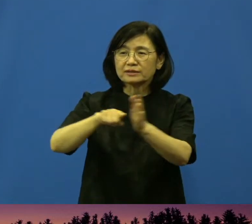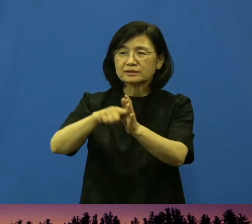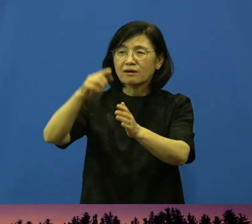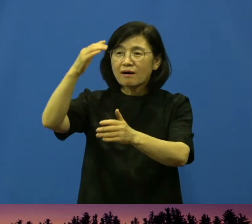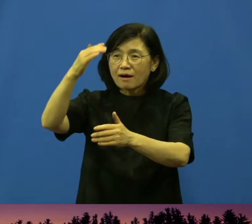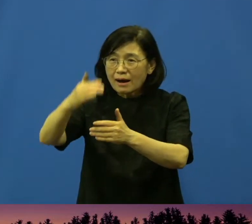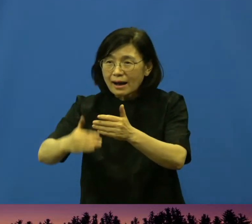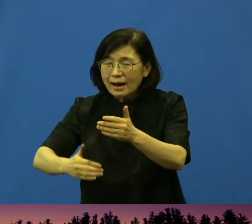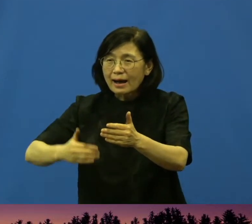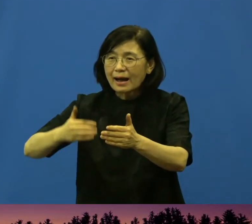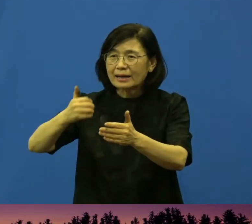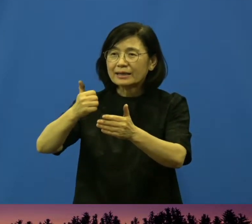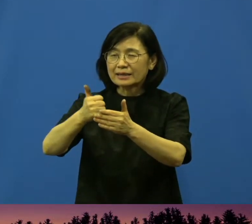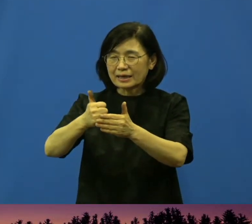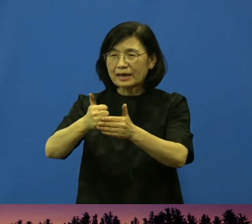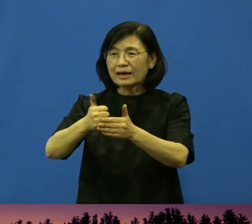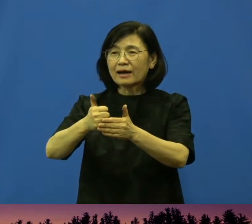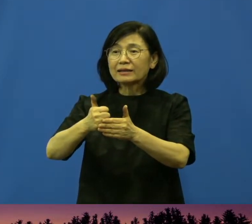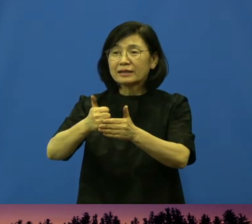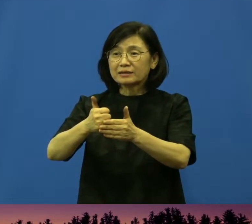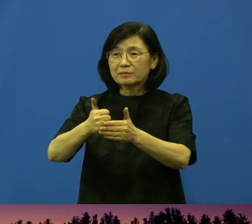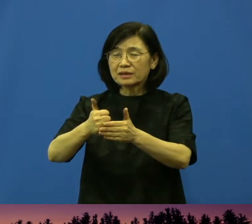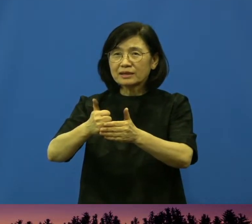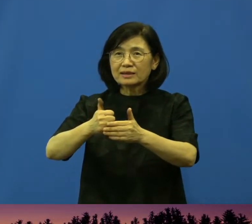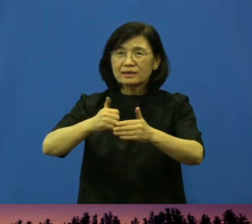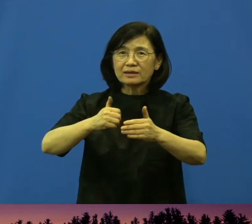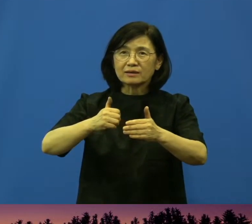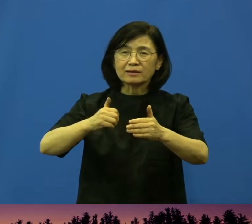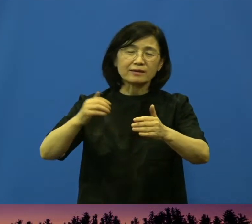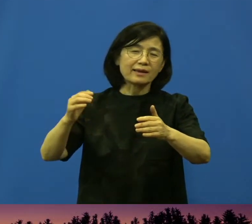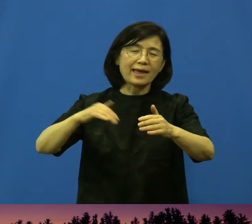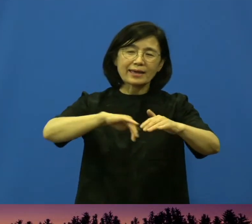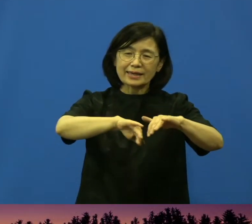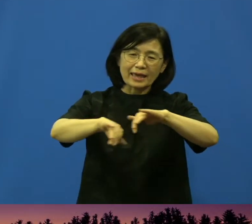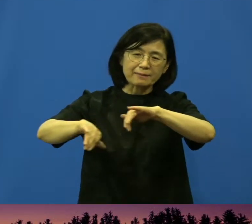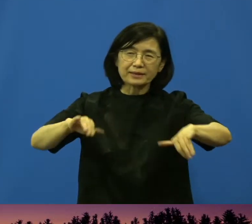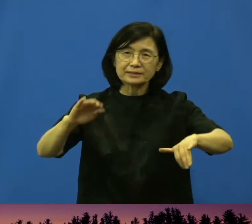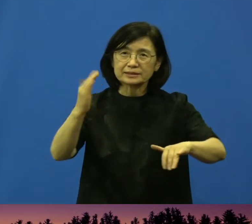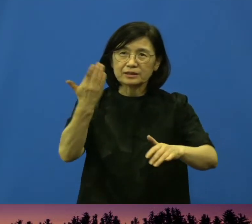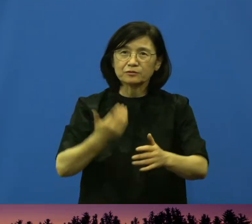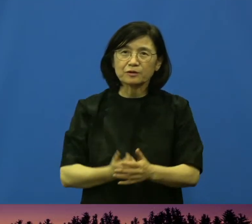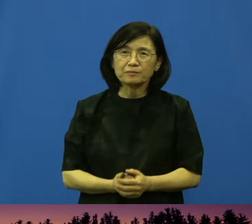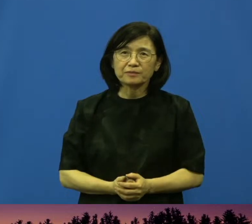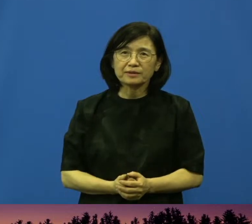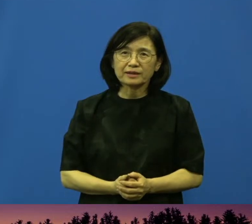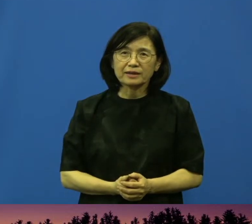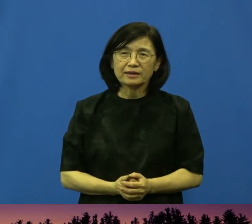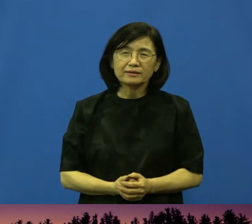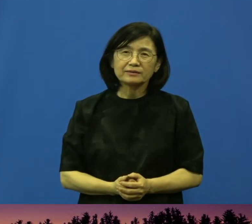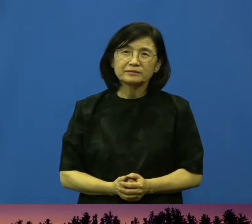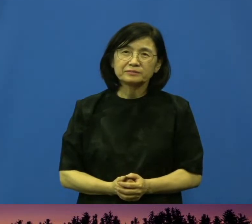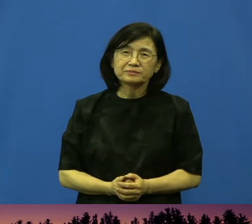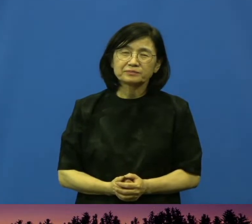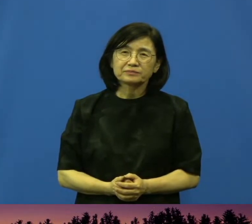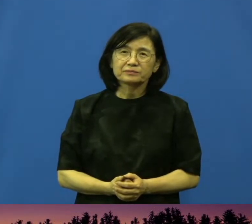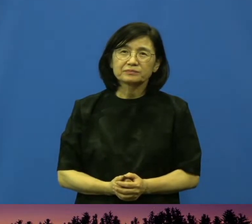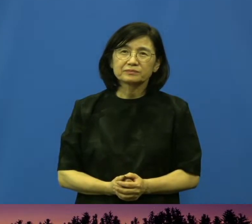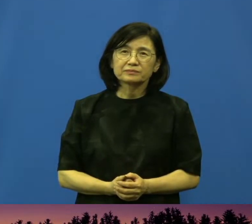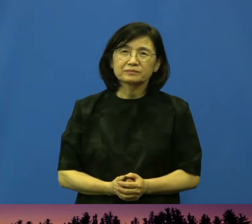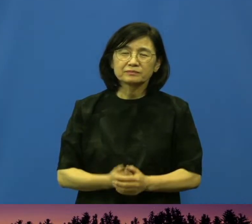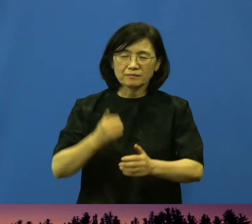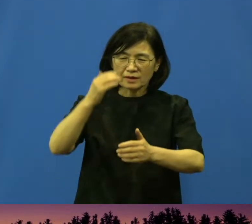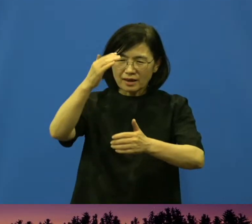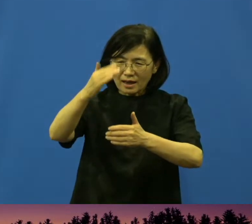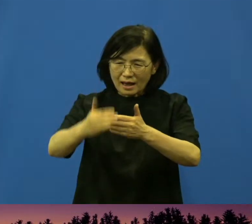그래서 그 순간 야곱이 뭘 깨닫습니까? 나보다 더 큰 힘, 나보다 더 큰 능력, 나보다 훨씬 더 탁월한 그분의